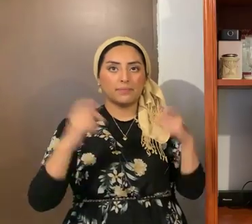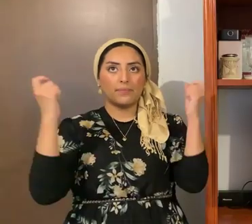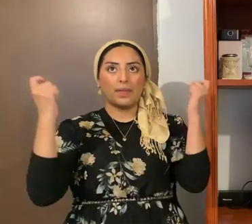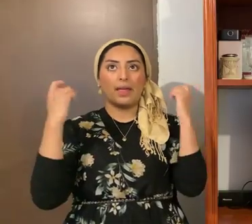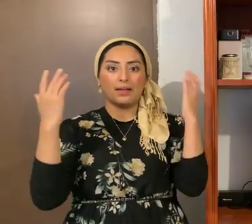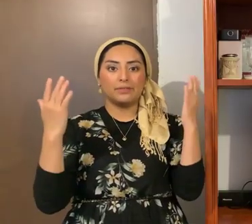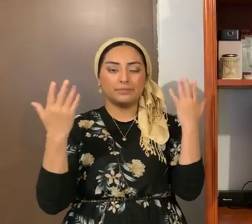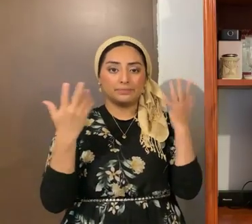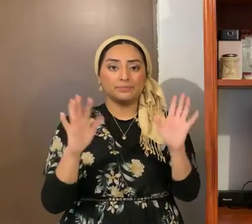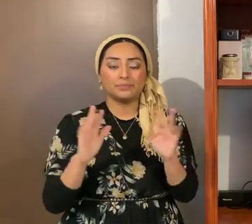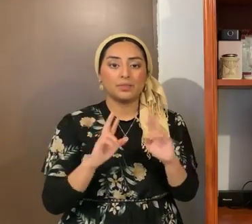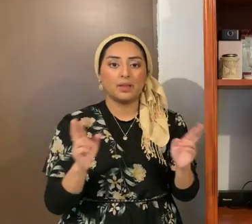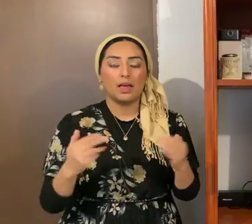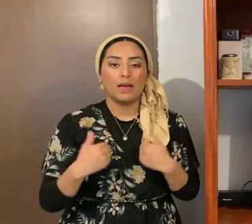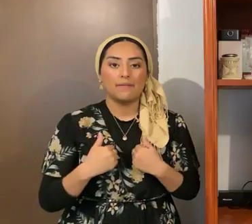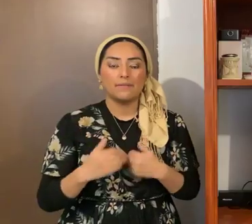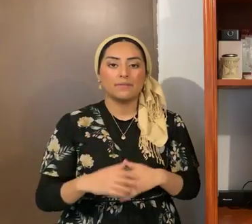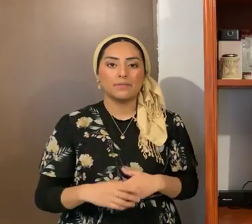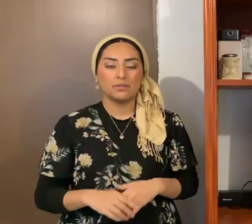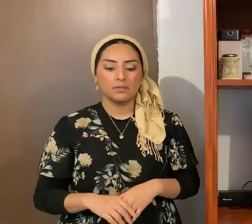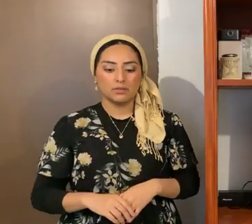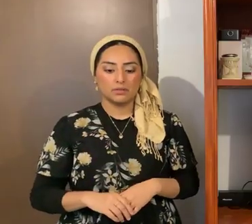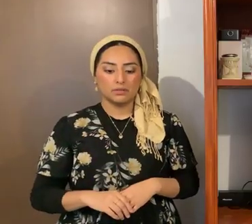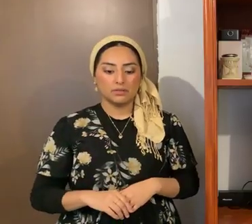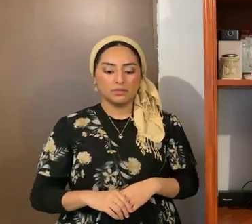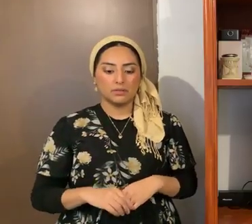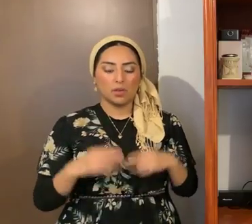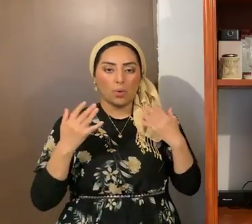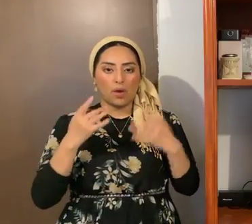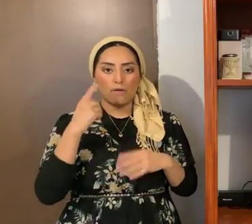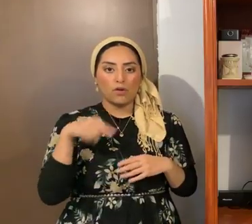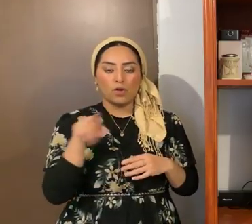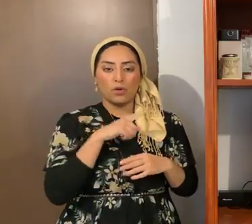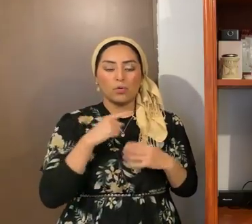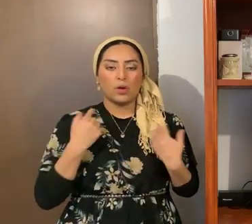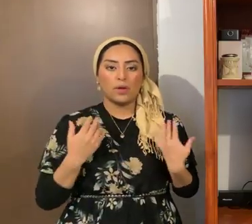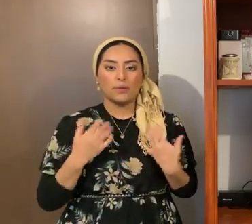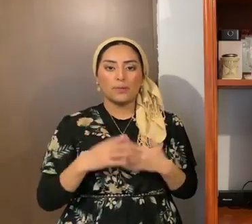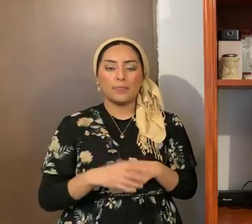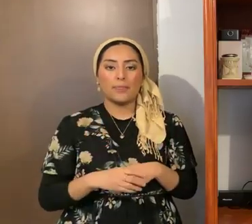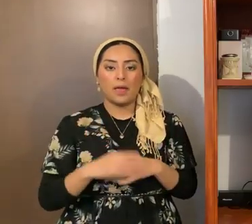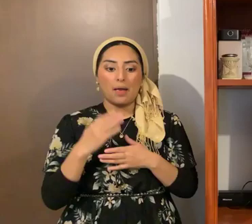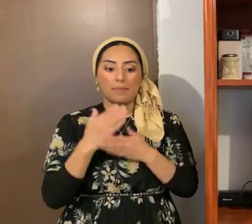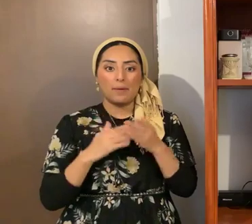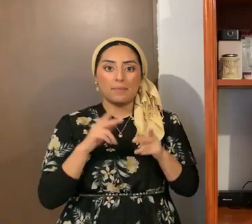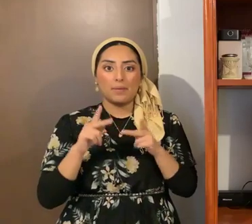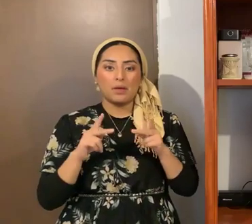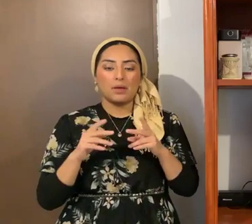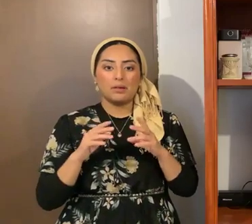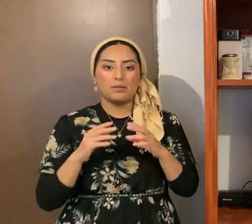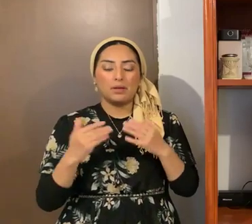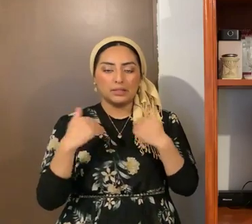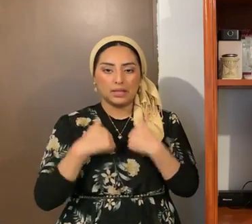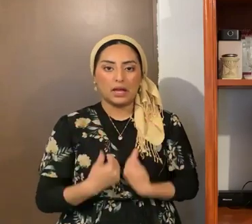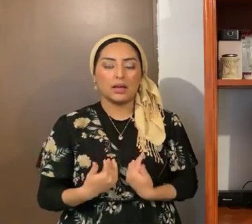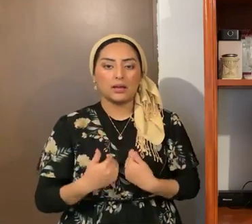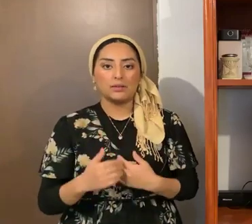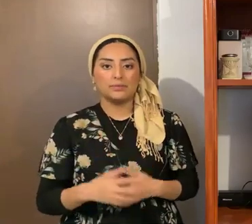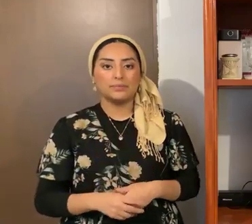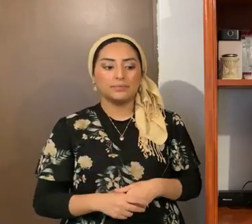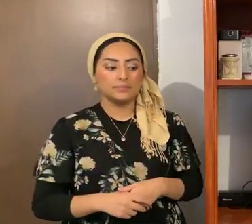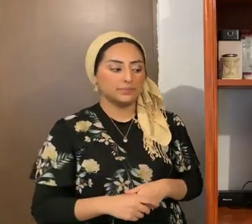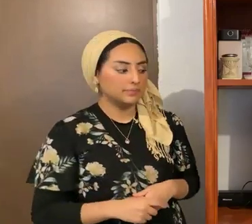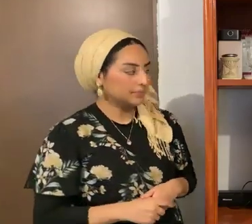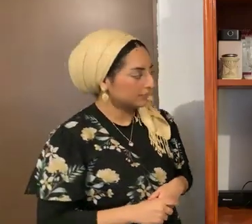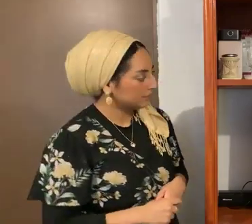Aleluya. ¿Ya lo tienen? A ver, nos esperamos, porque hay almas que ya están muy cansadas.